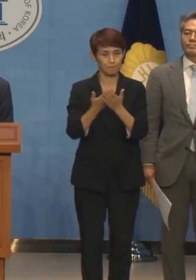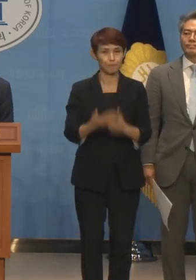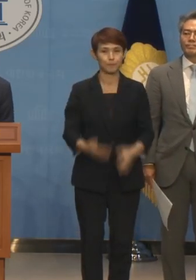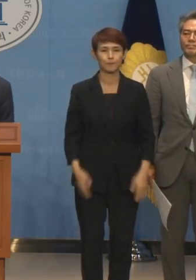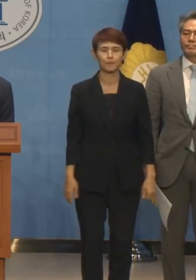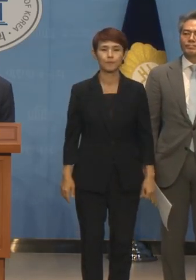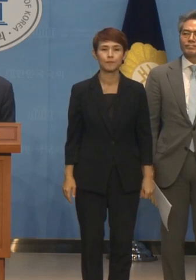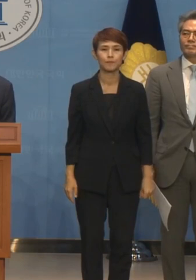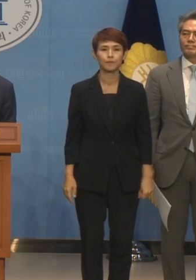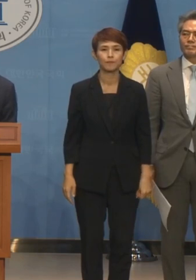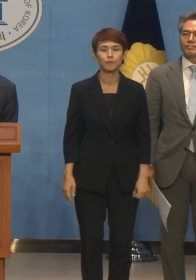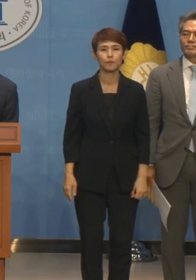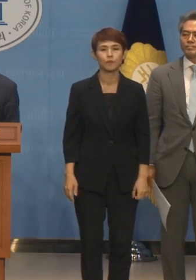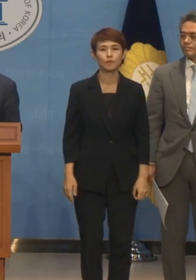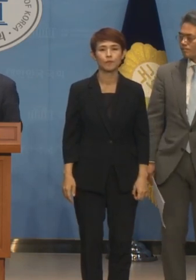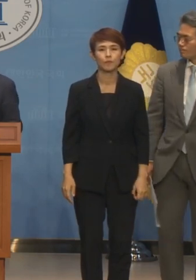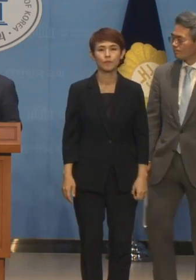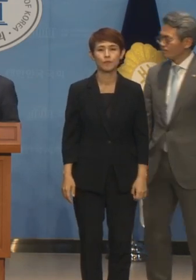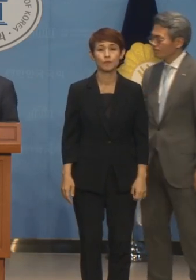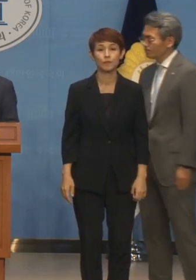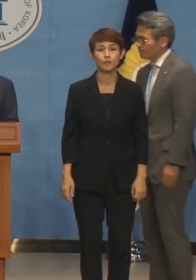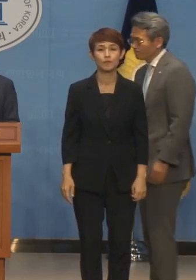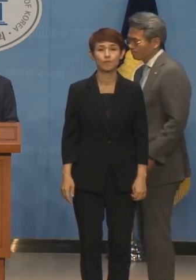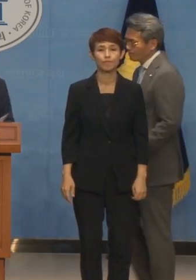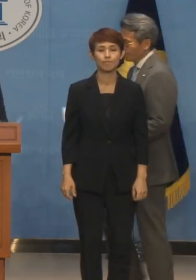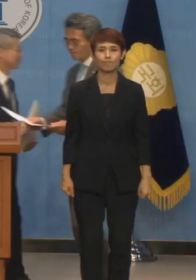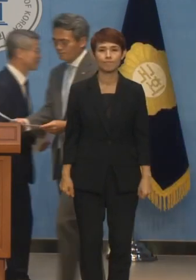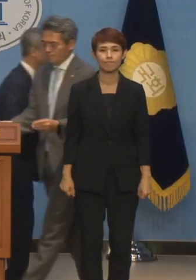나눠서 읽도록 그렇게 하겠습니다. 먼저 어느 분이?